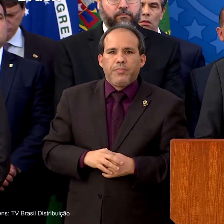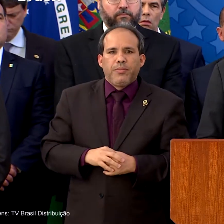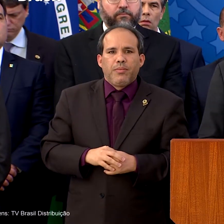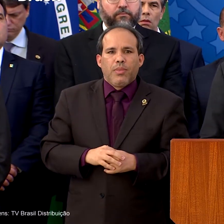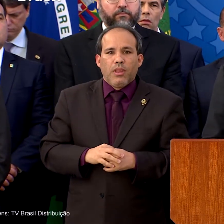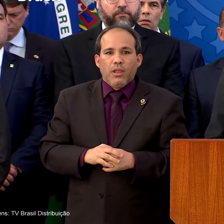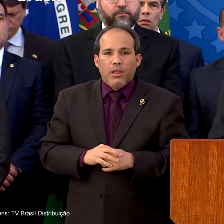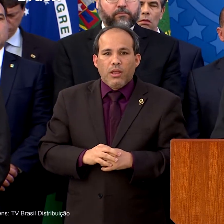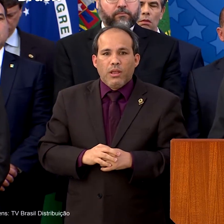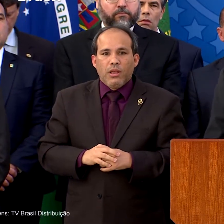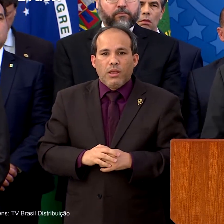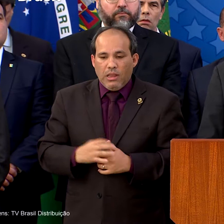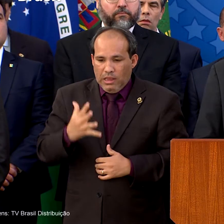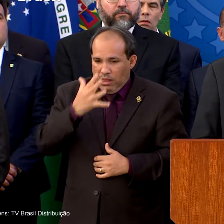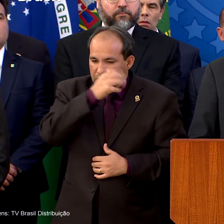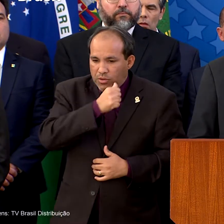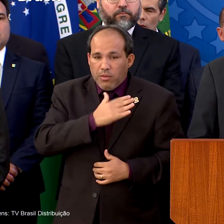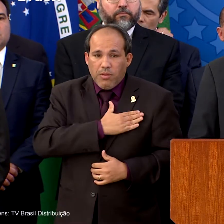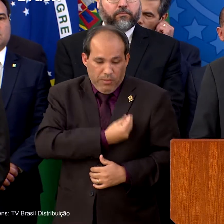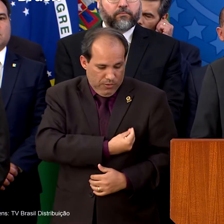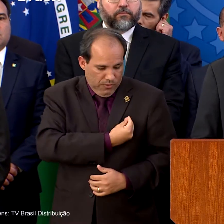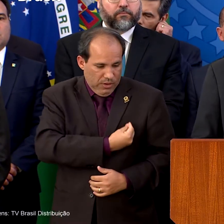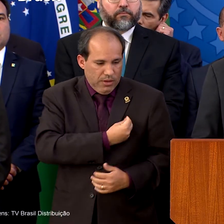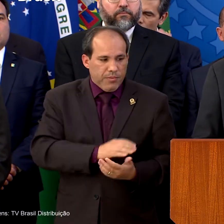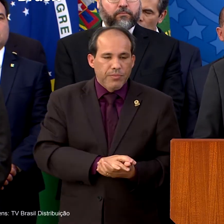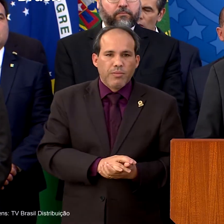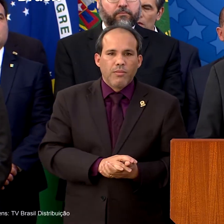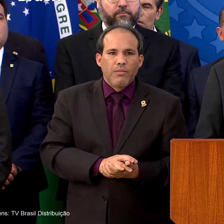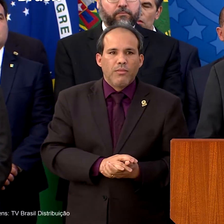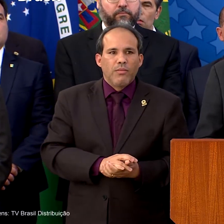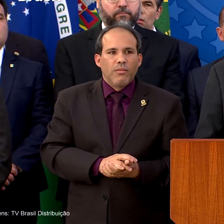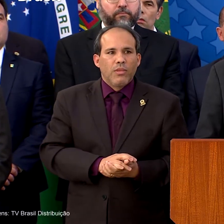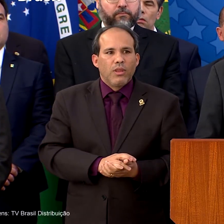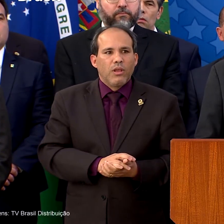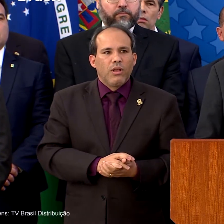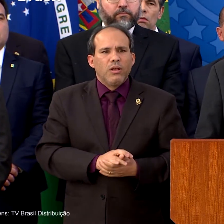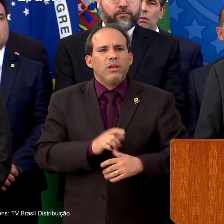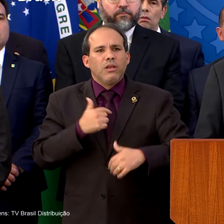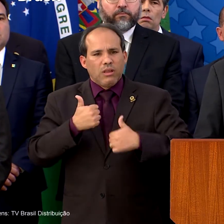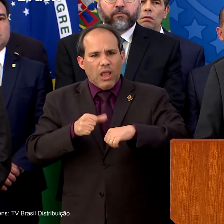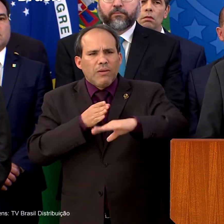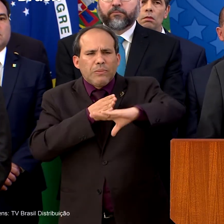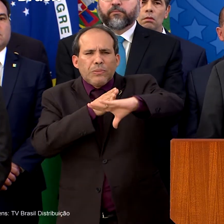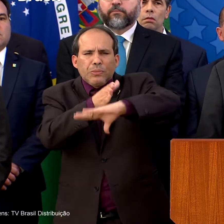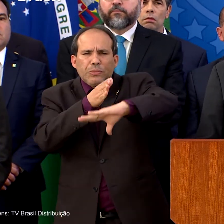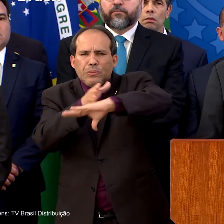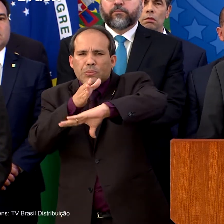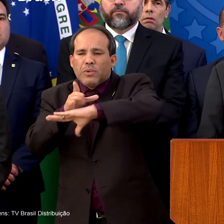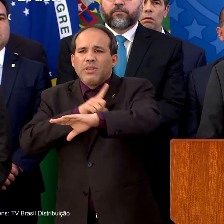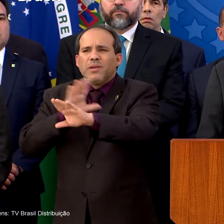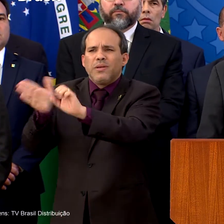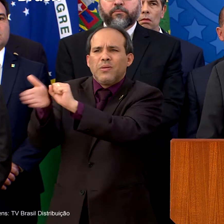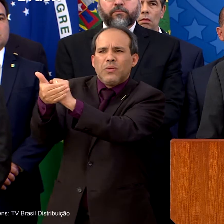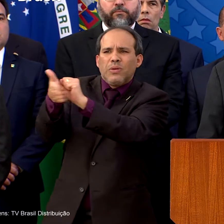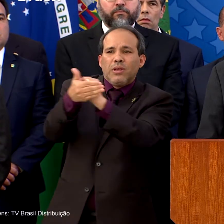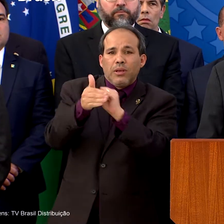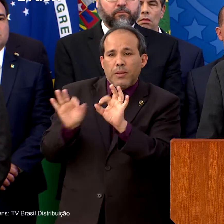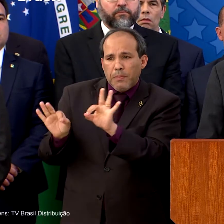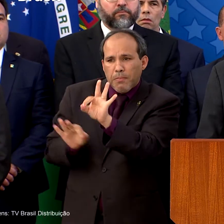e da formação da minha vida é que a cada ponto a cada esquina que eu passar vai ser um plano